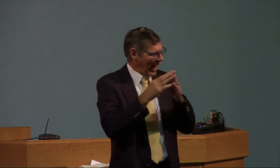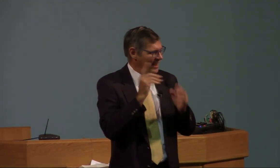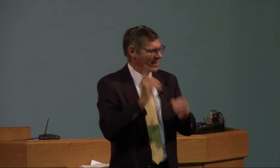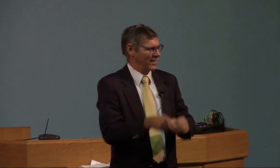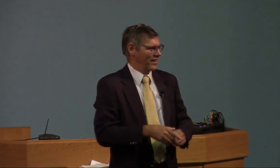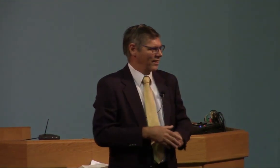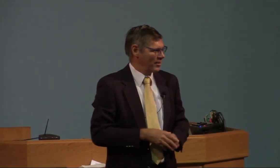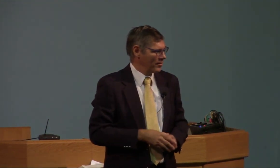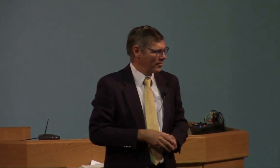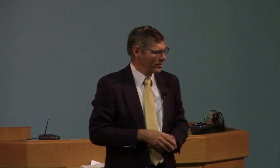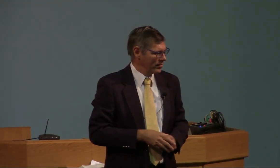is.